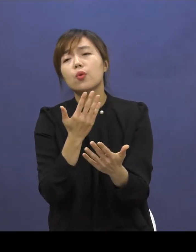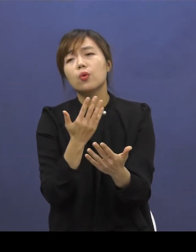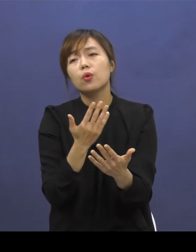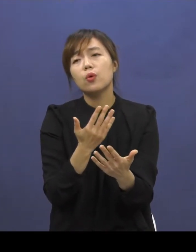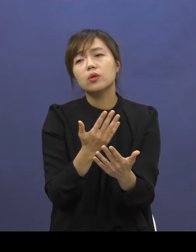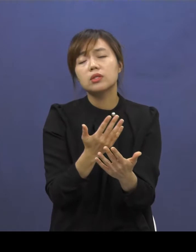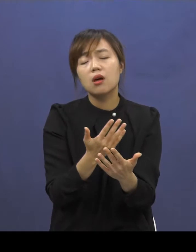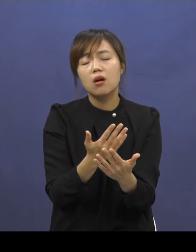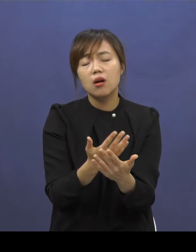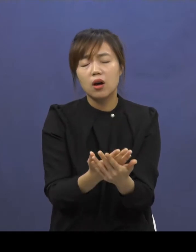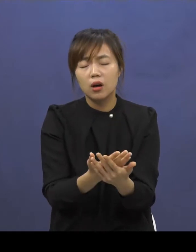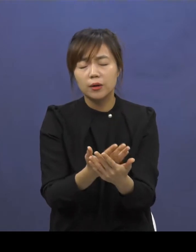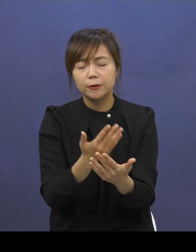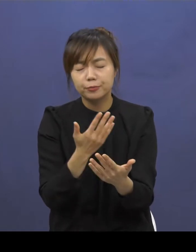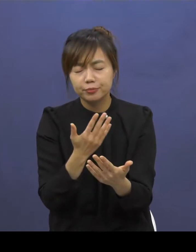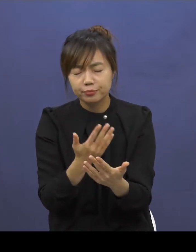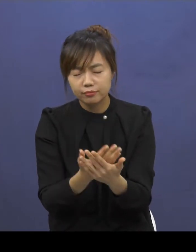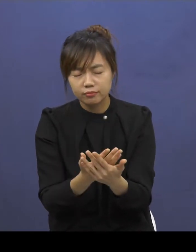주소서.